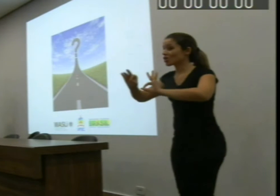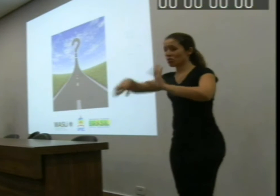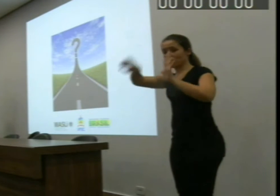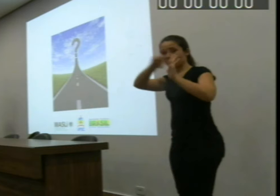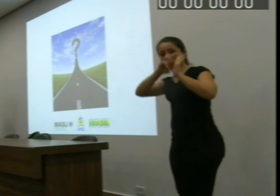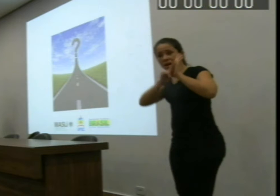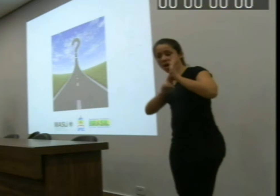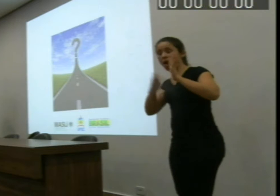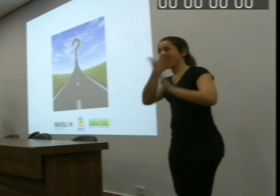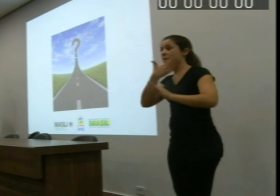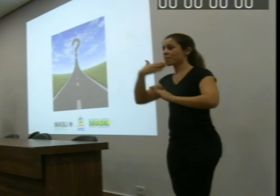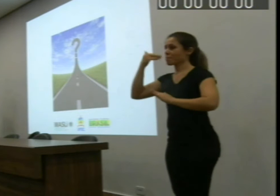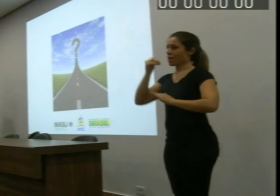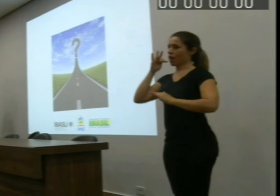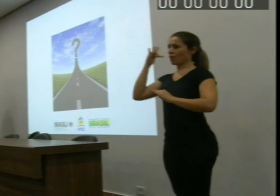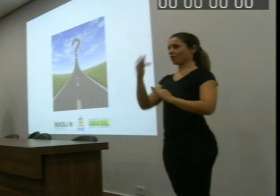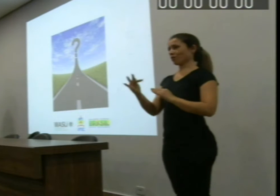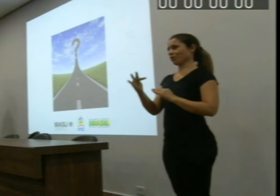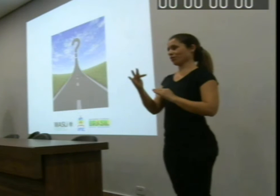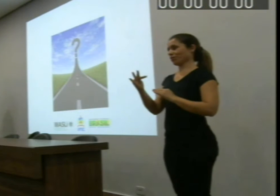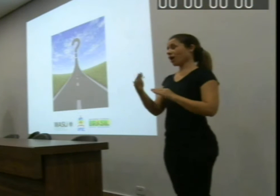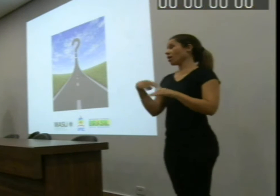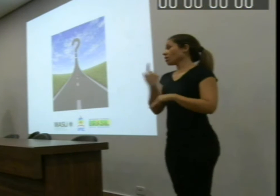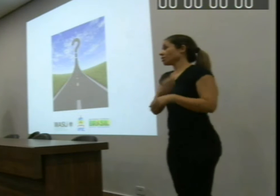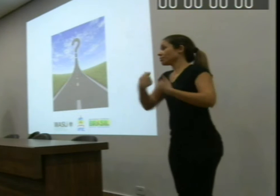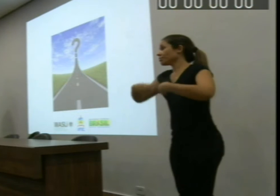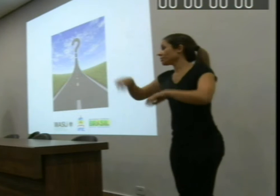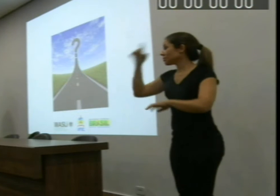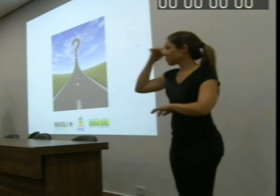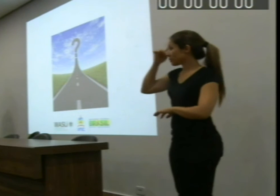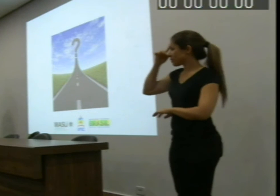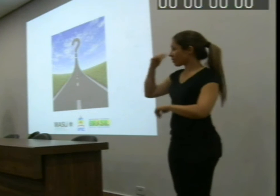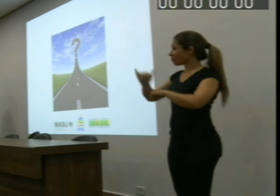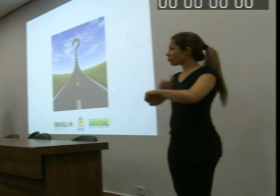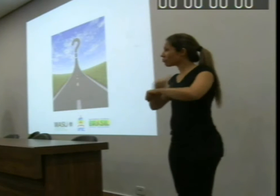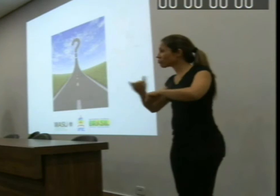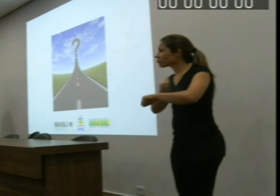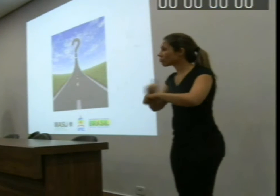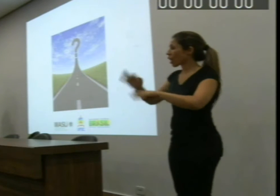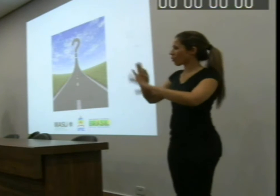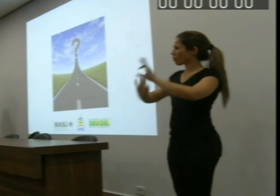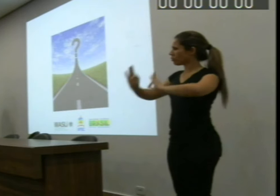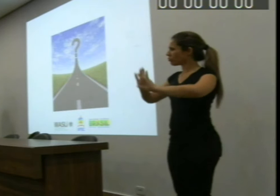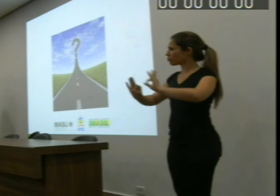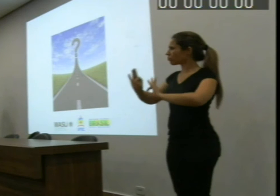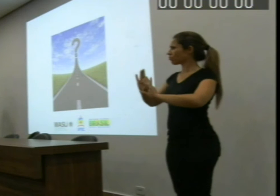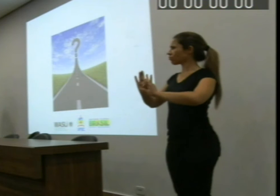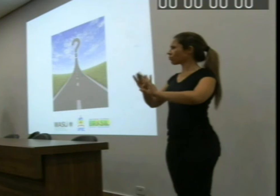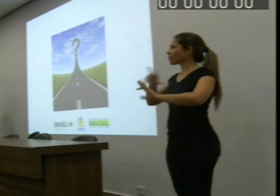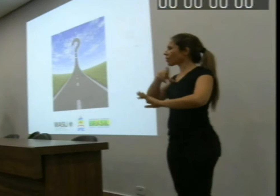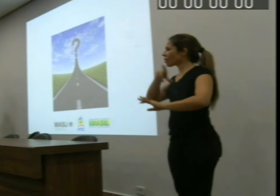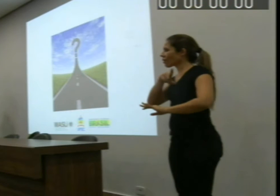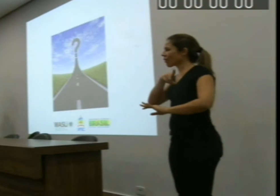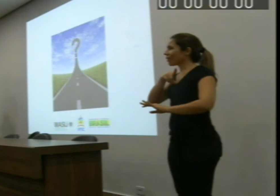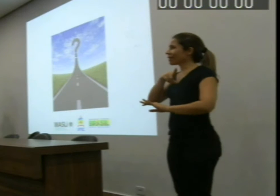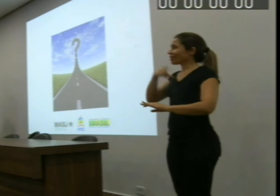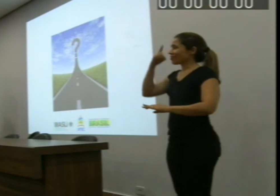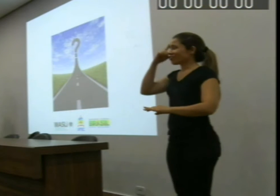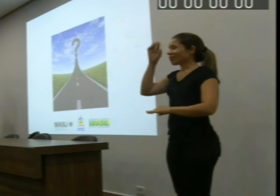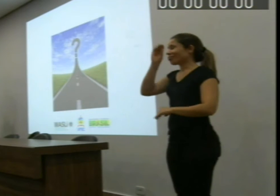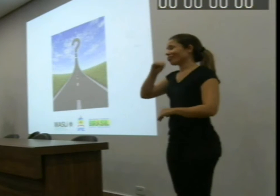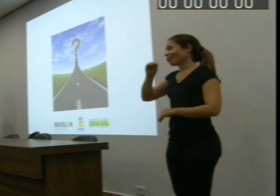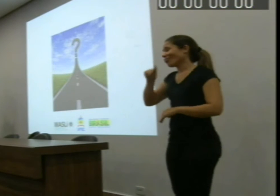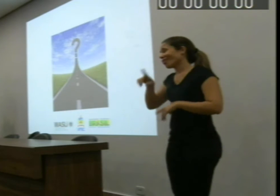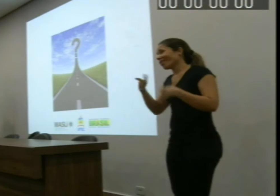isso então a gente precisa pensar o futuro de forma estratégica de forma planejada não deixar ele rolando como o PR